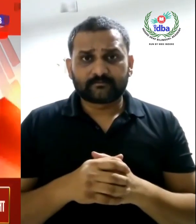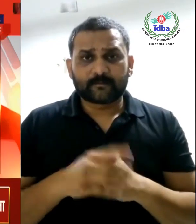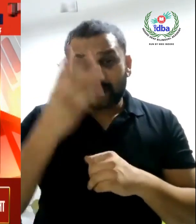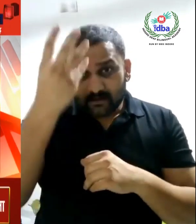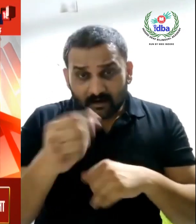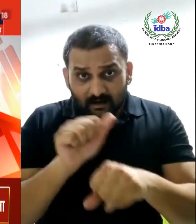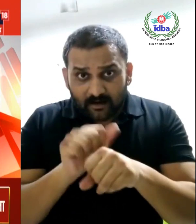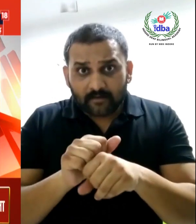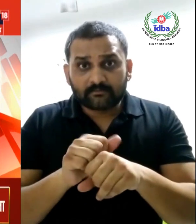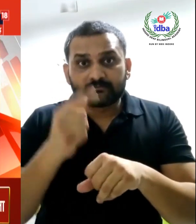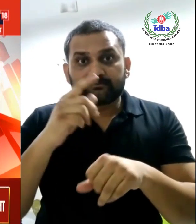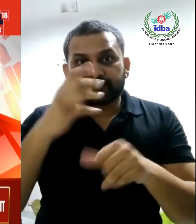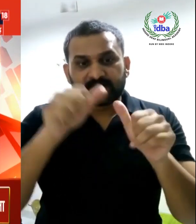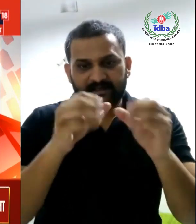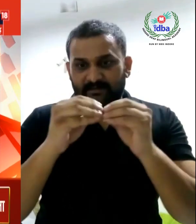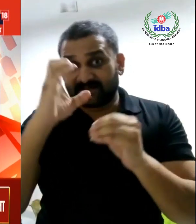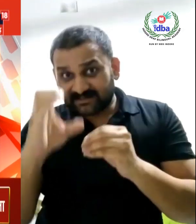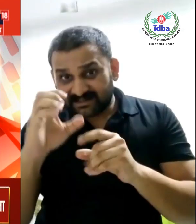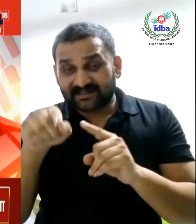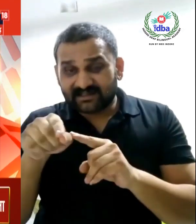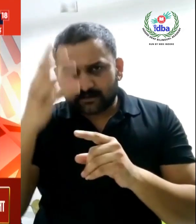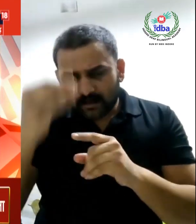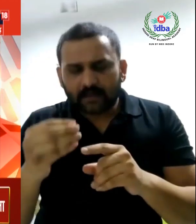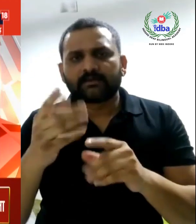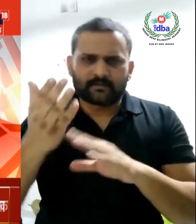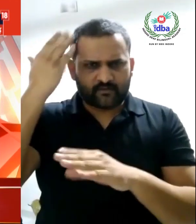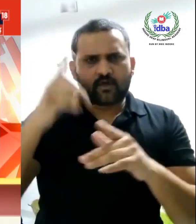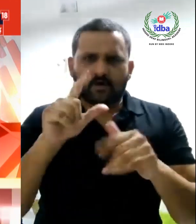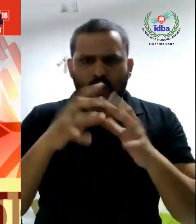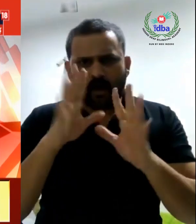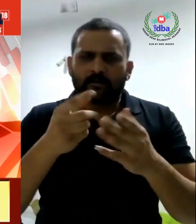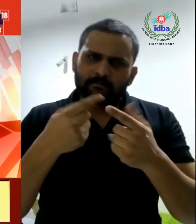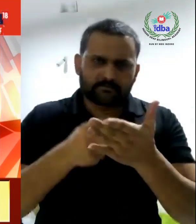रात्रिकालीन पाली में भी कार्य करने की अनुमति पहले से है।